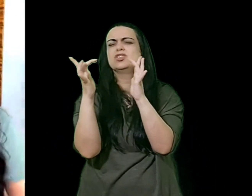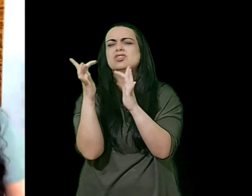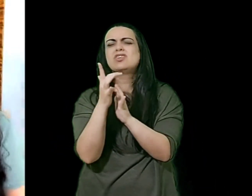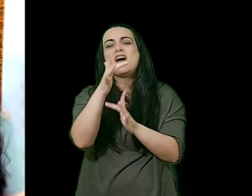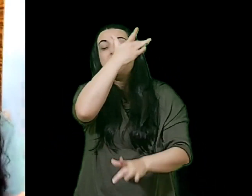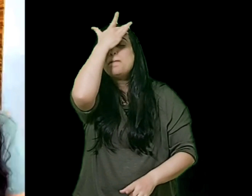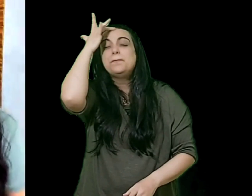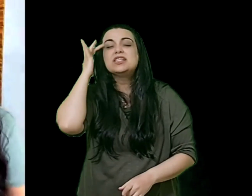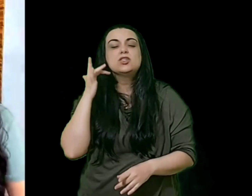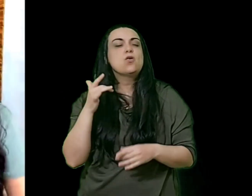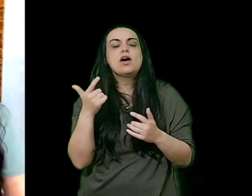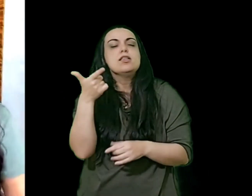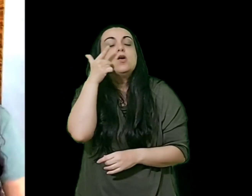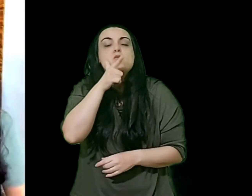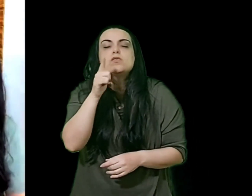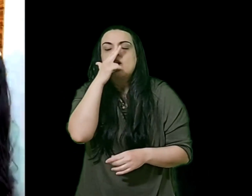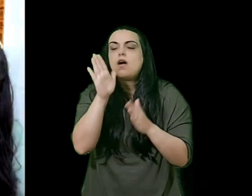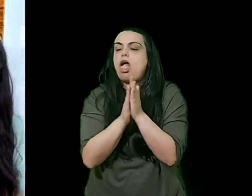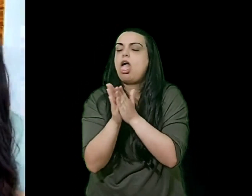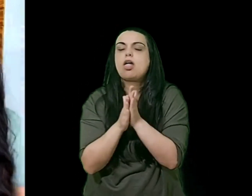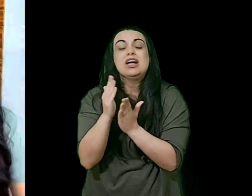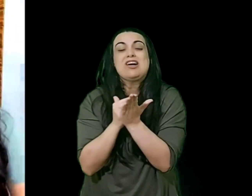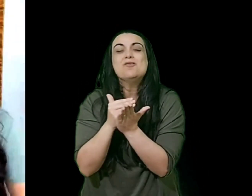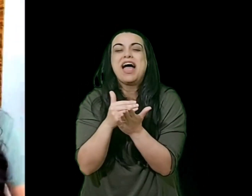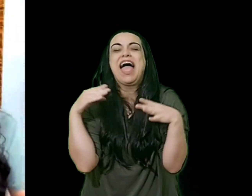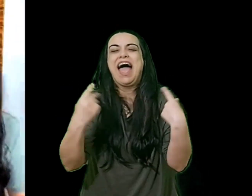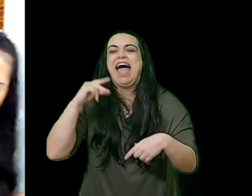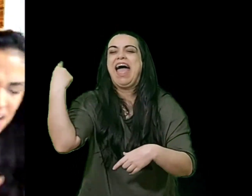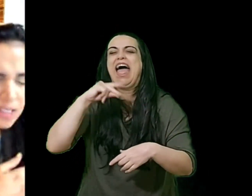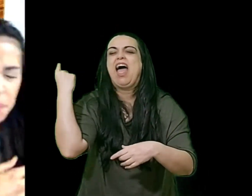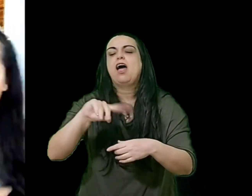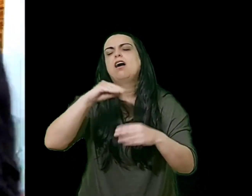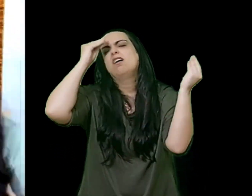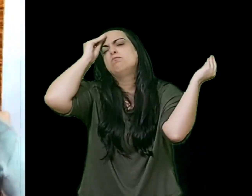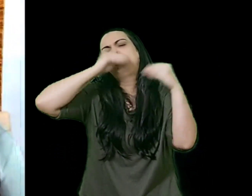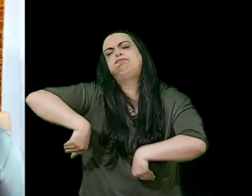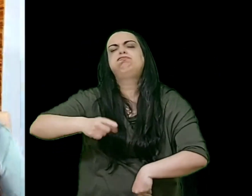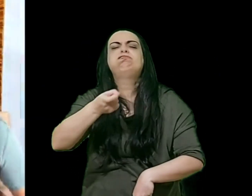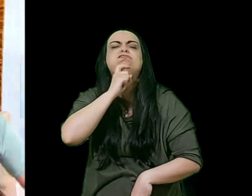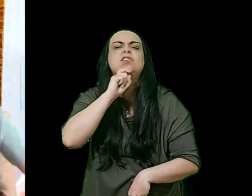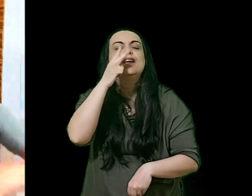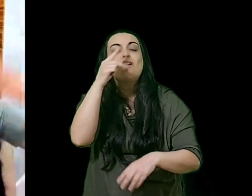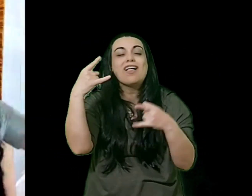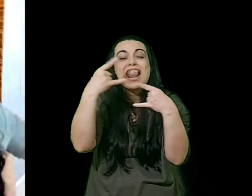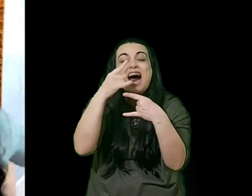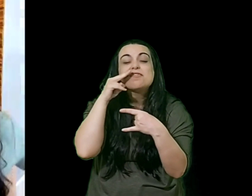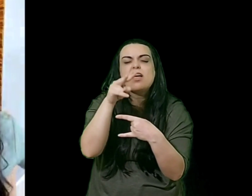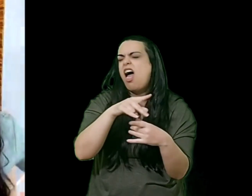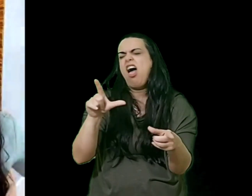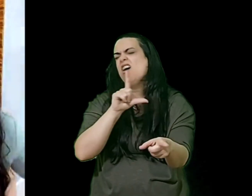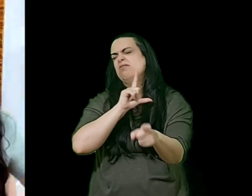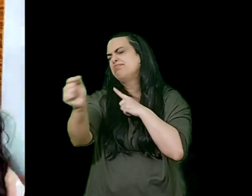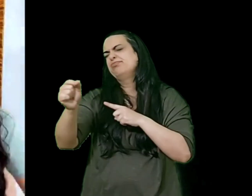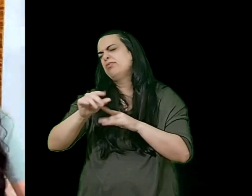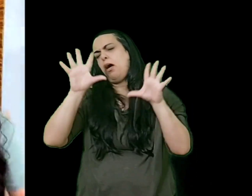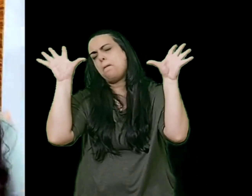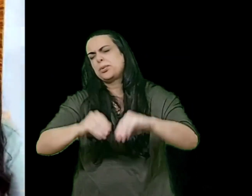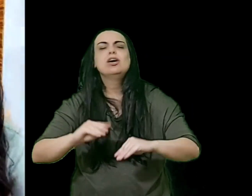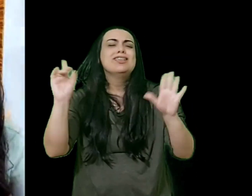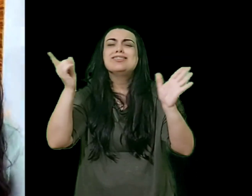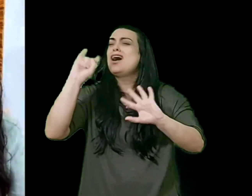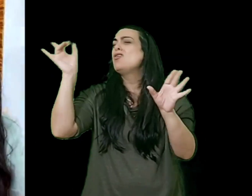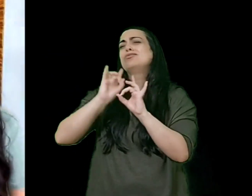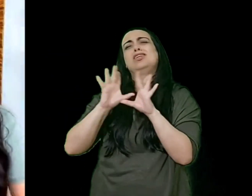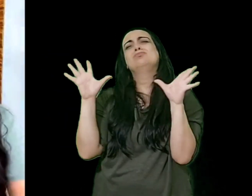Jesus. Essa pessoa que não consegue terminar nada do que começa, ela passa pela live e já vai embora na celeridade. Não